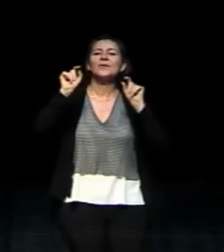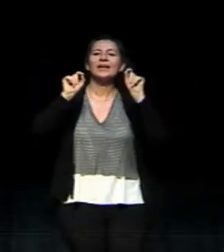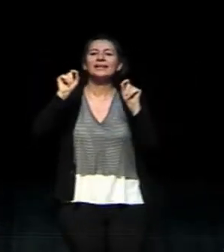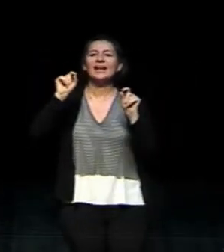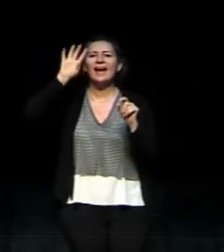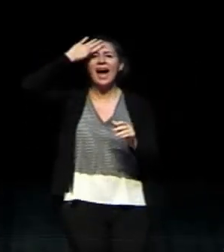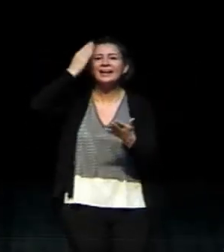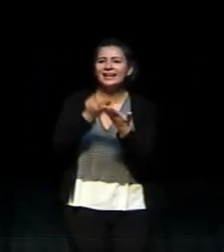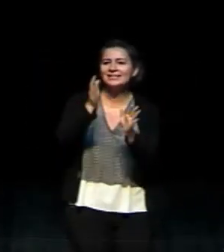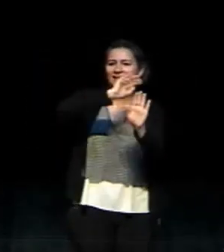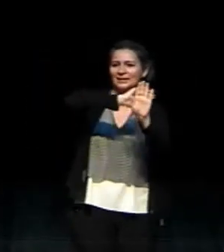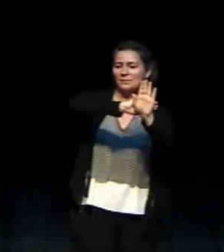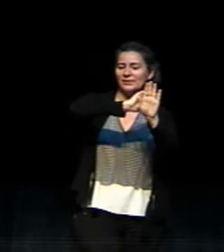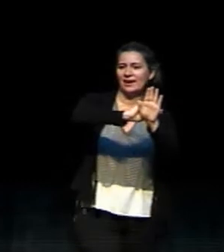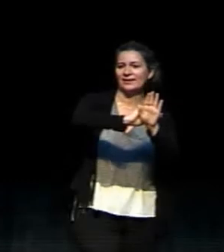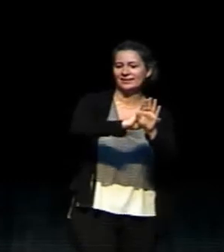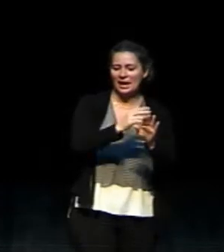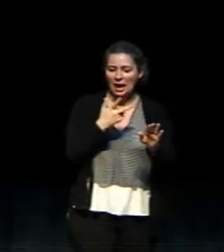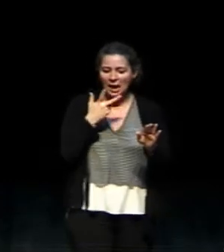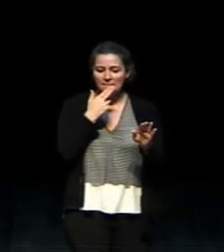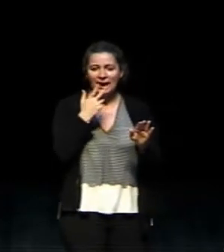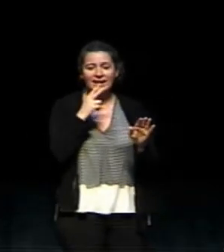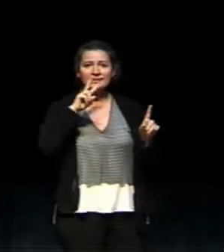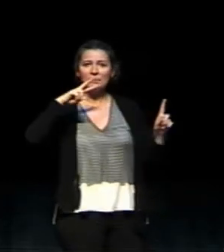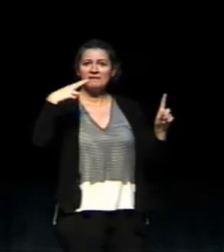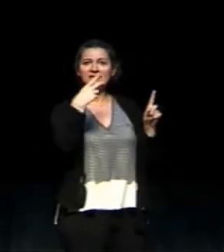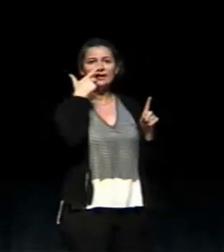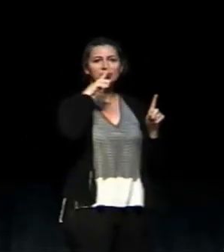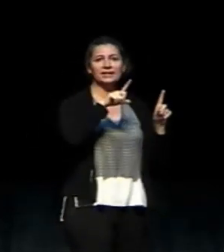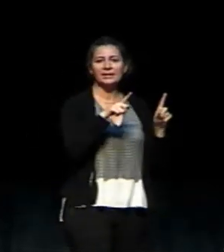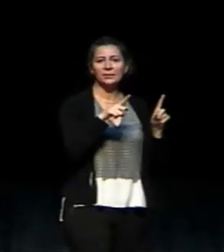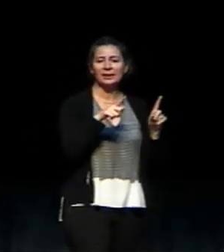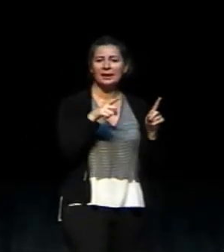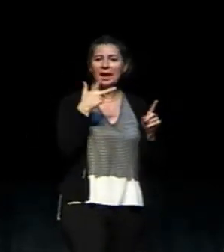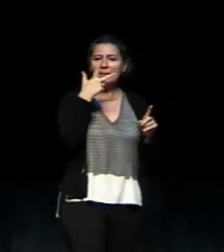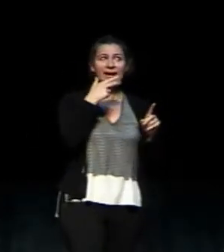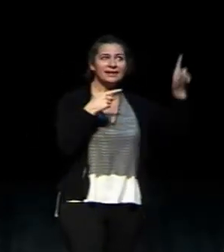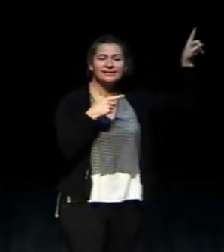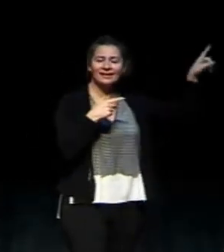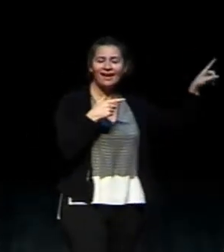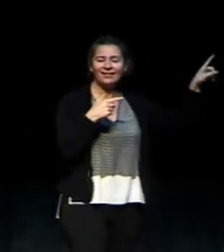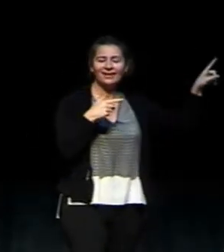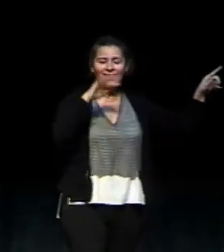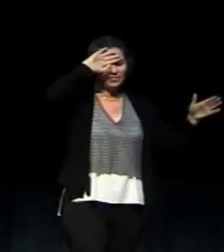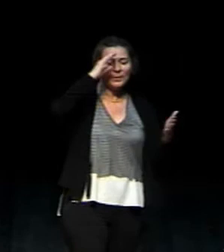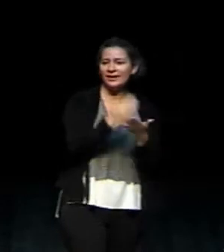às vezes parece igual ao português nas mãos. Então, esse é um ponto de vista, é uma perspectiva que essa aluna